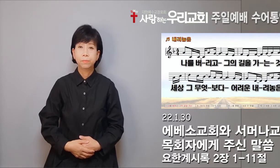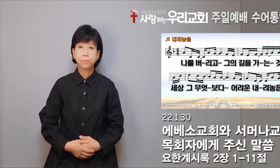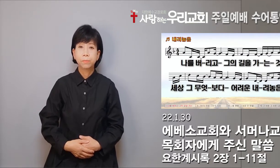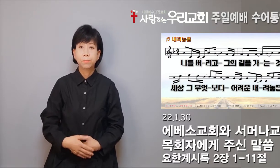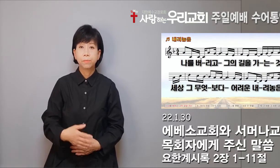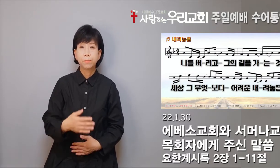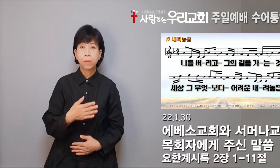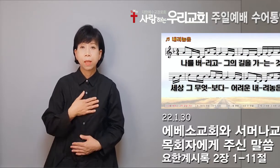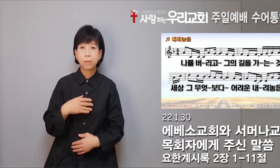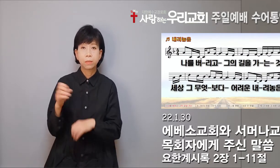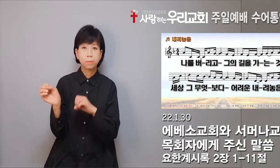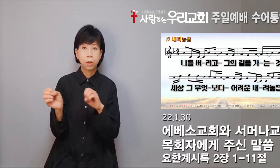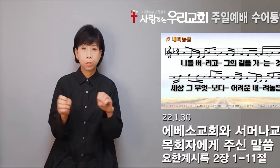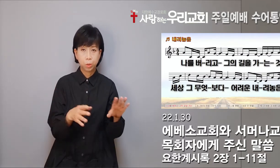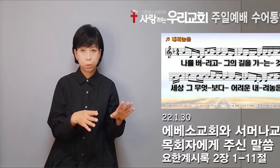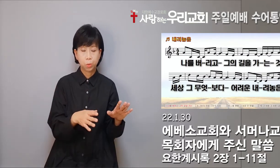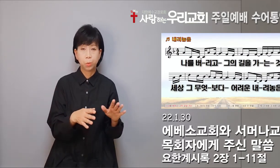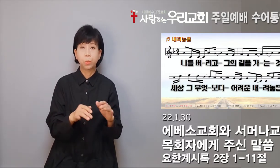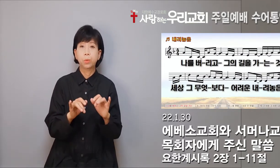나를 버리고